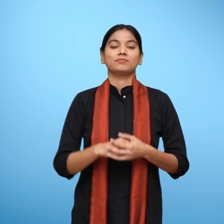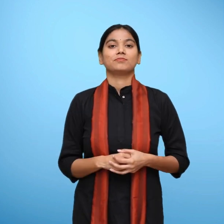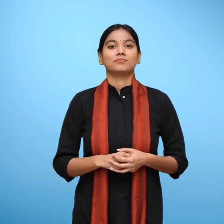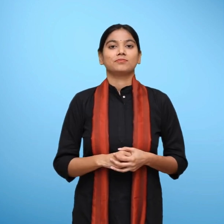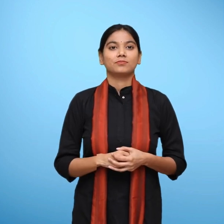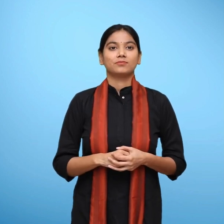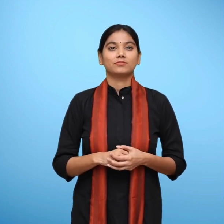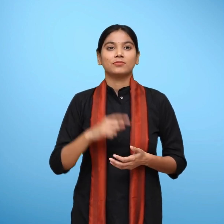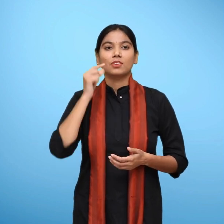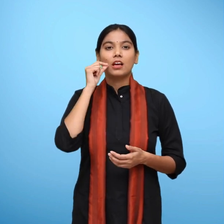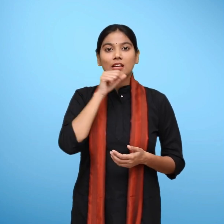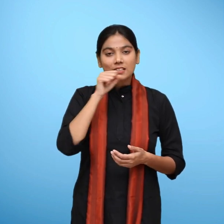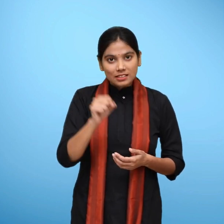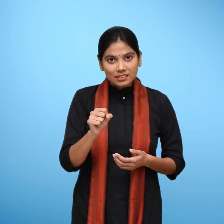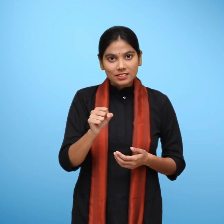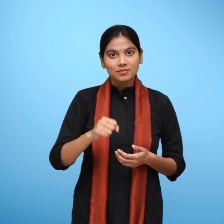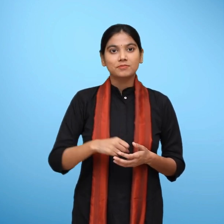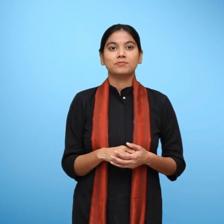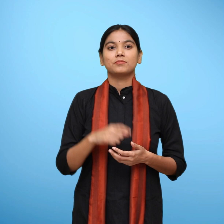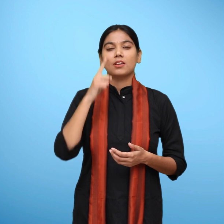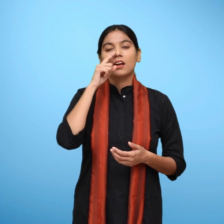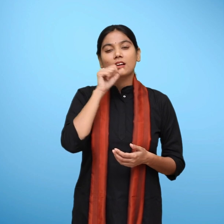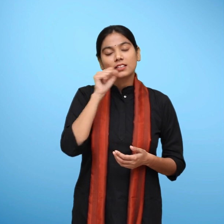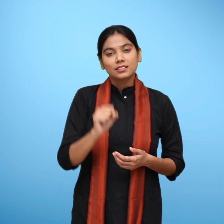लिखिए दादा दा